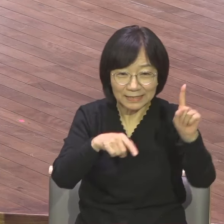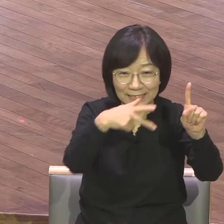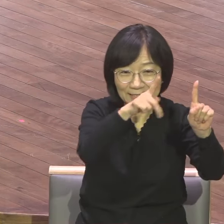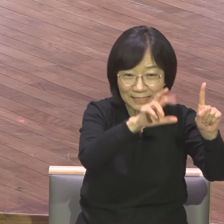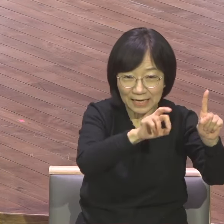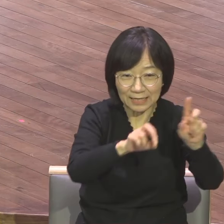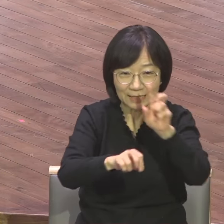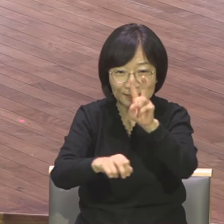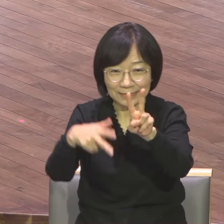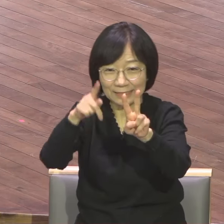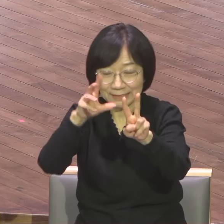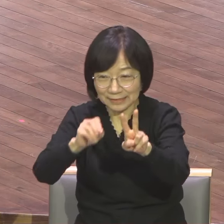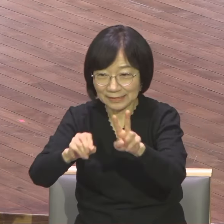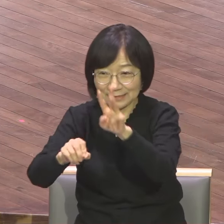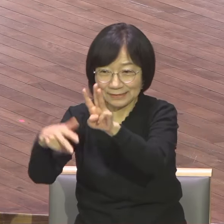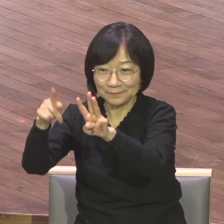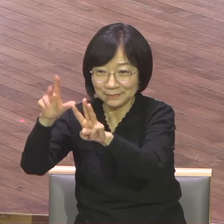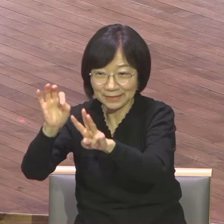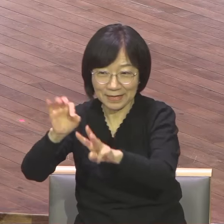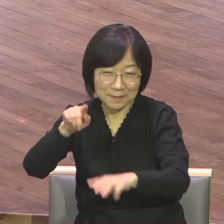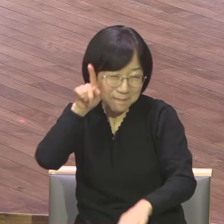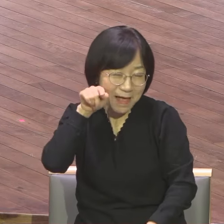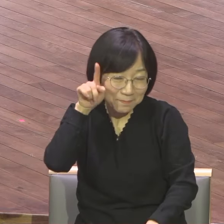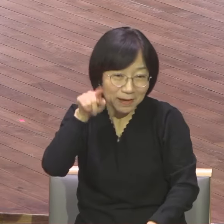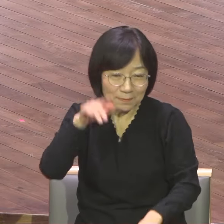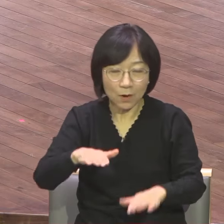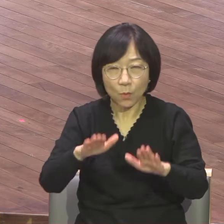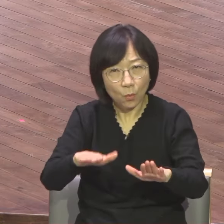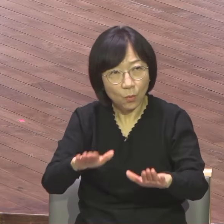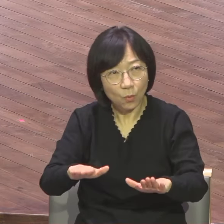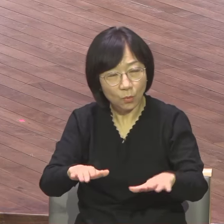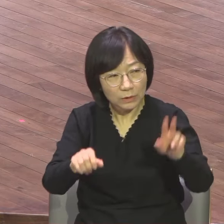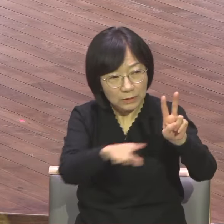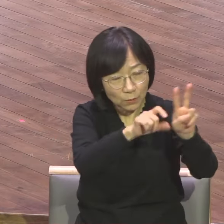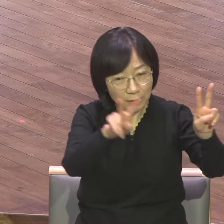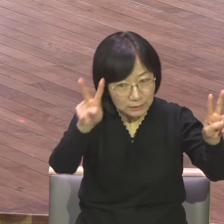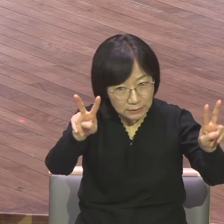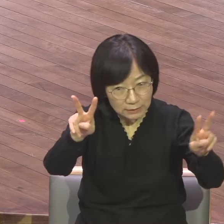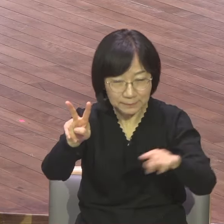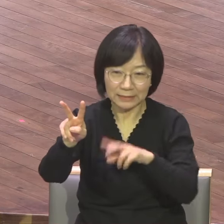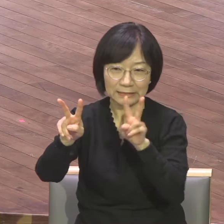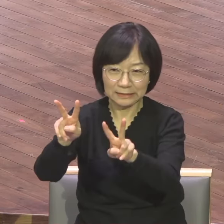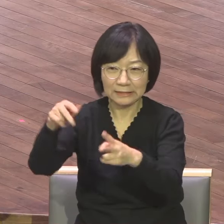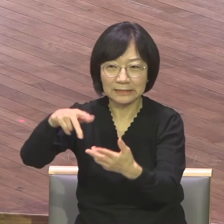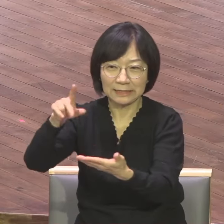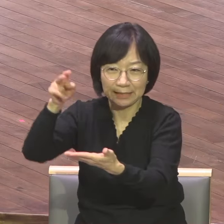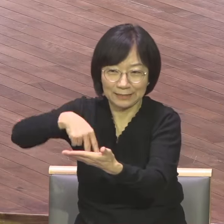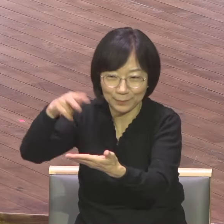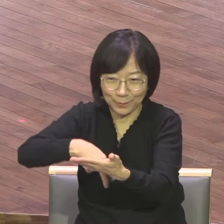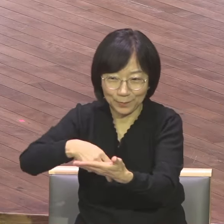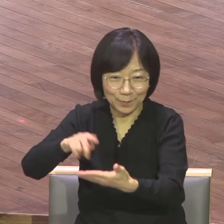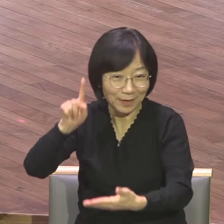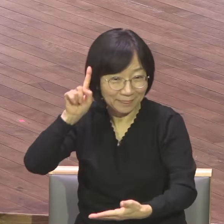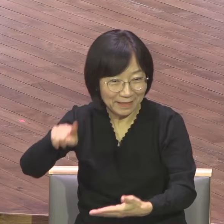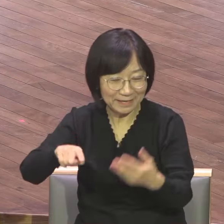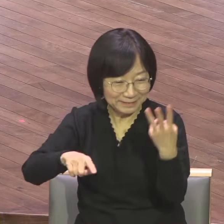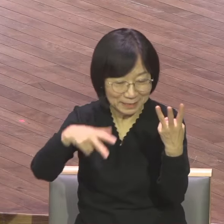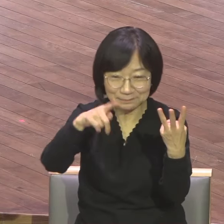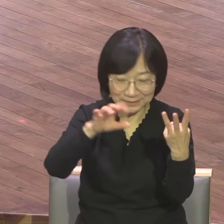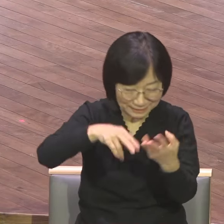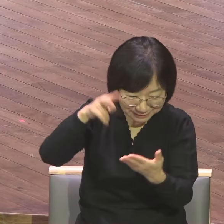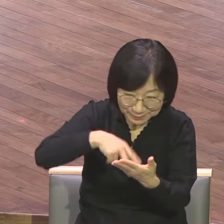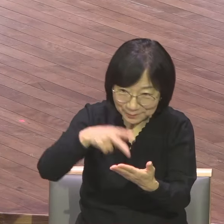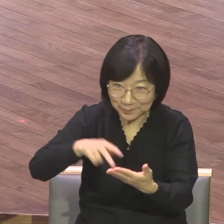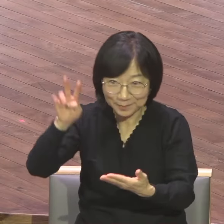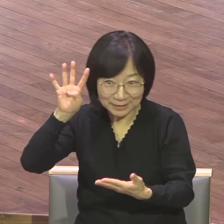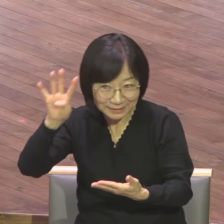있다. 그 날짜에 맞춰서 매일매일 못하더라도 하다가 잊어버리시면 그날을 맞춰서 31장까지 있으니까